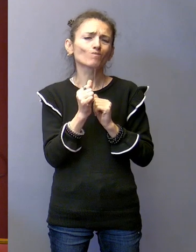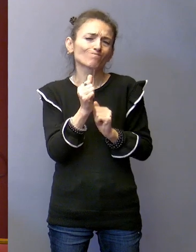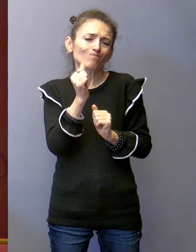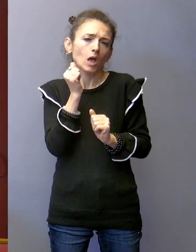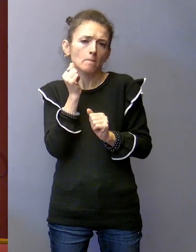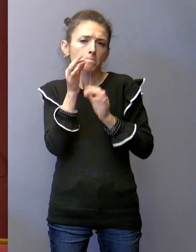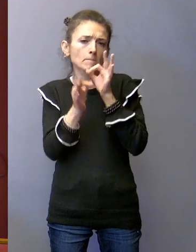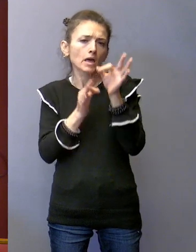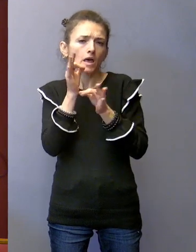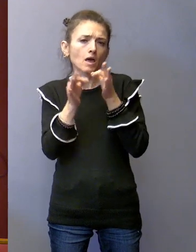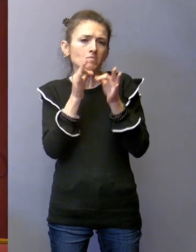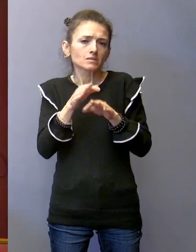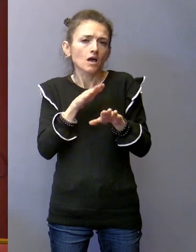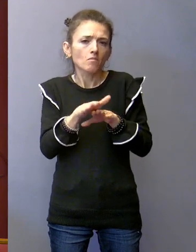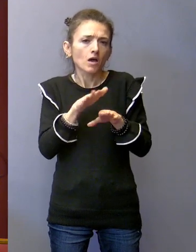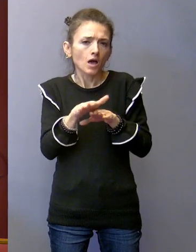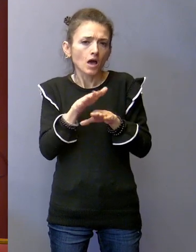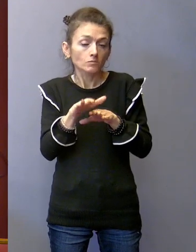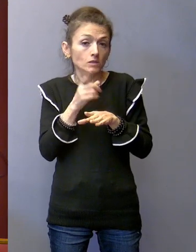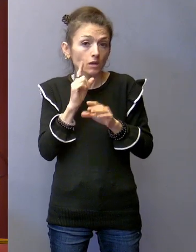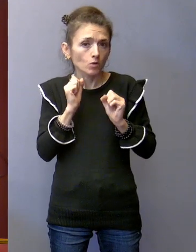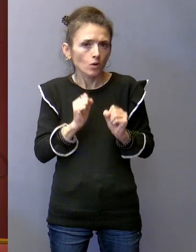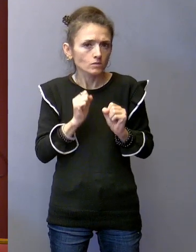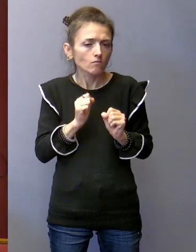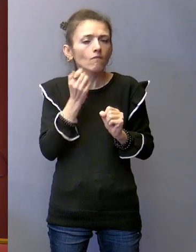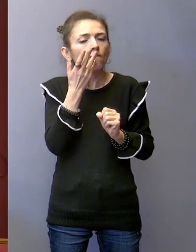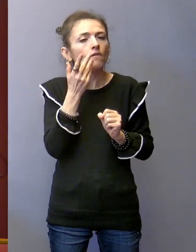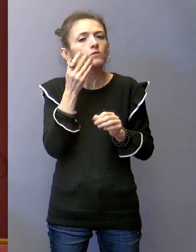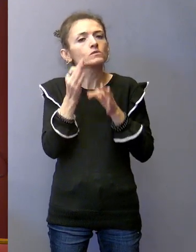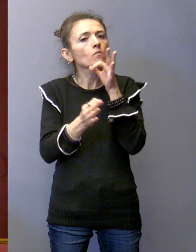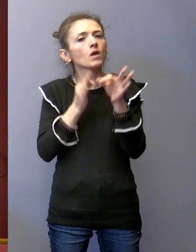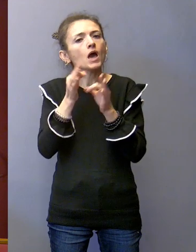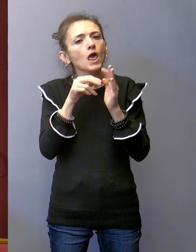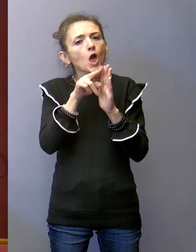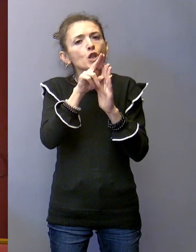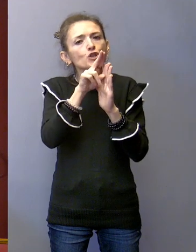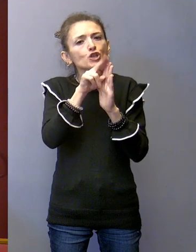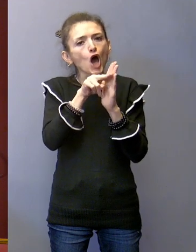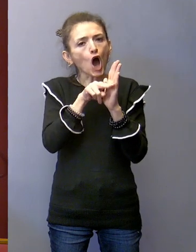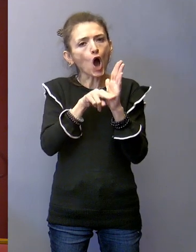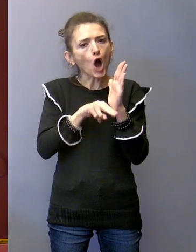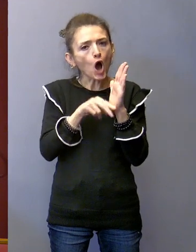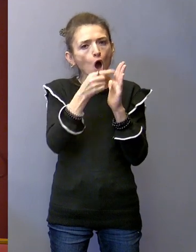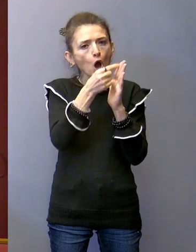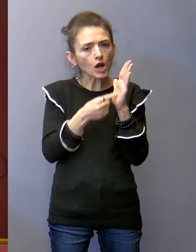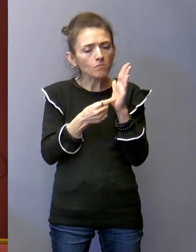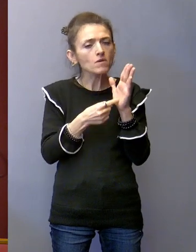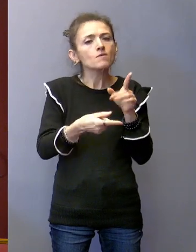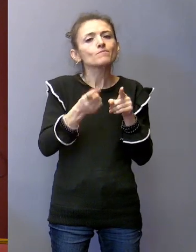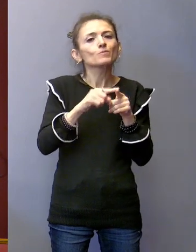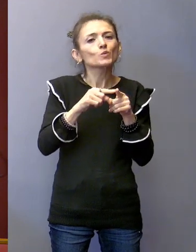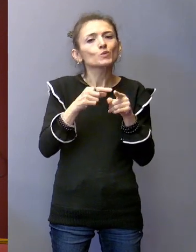se è possibile per spiegare queste norme spiegare Più che altro i pareri sulle